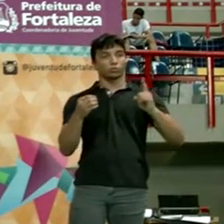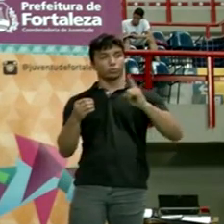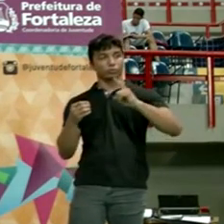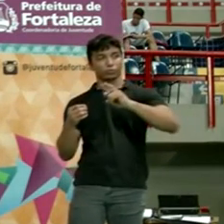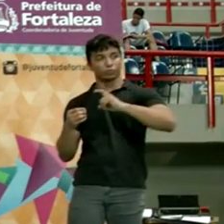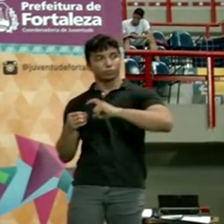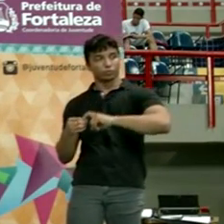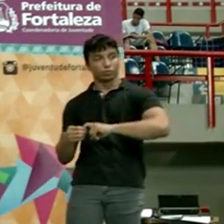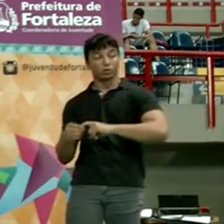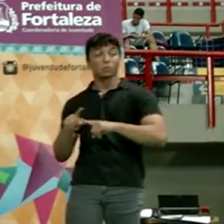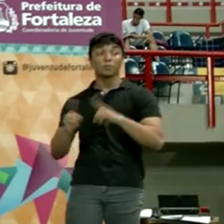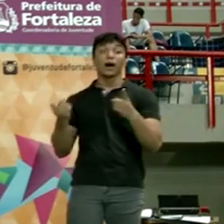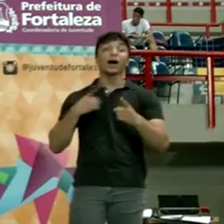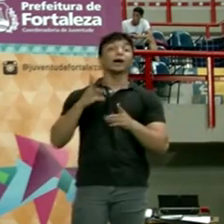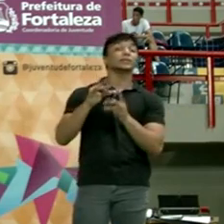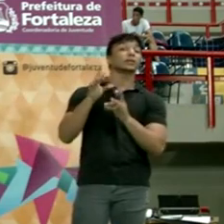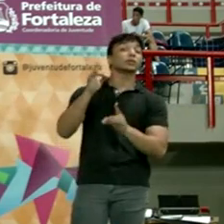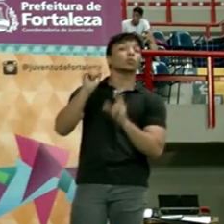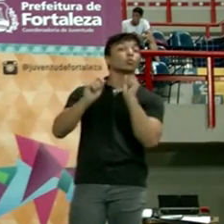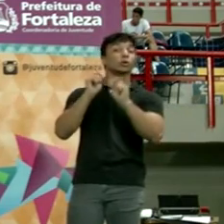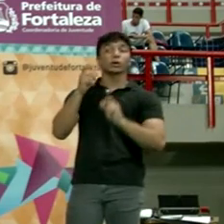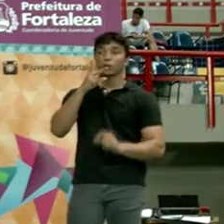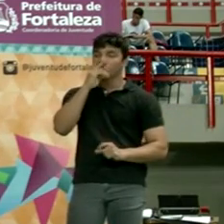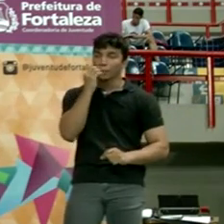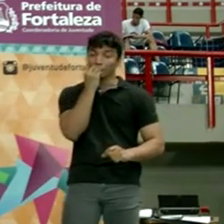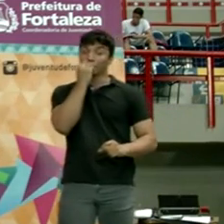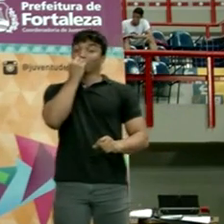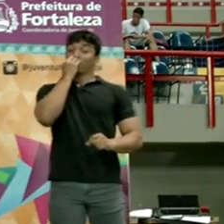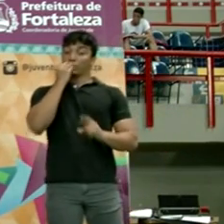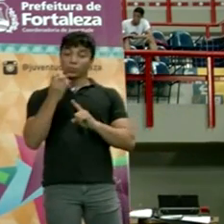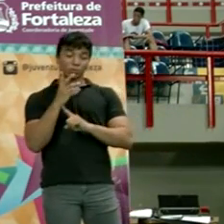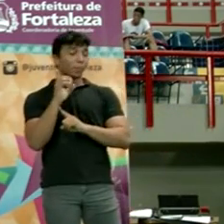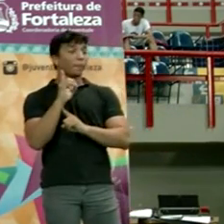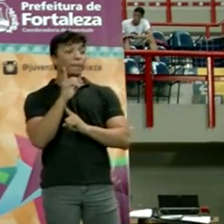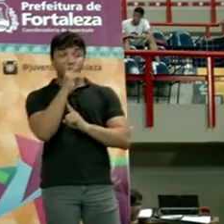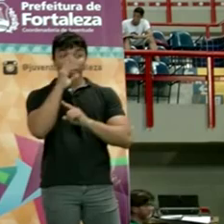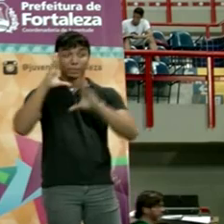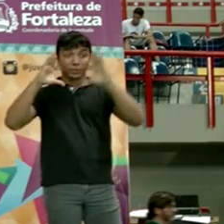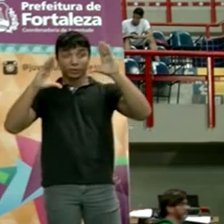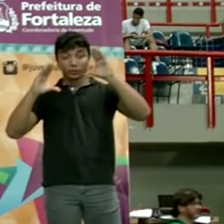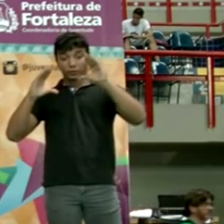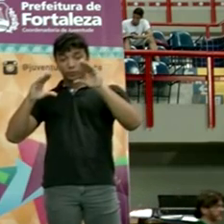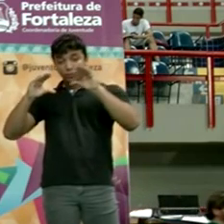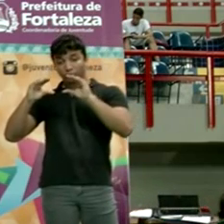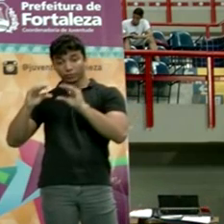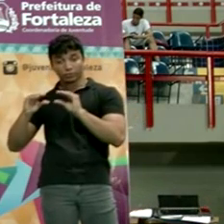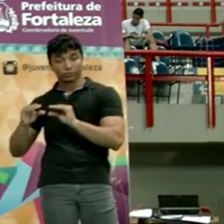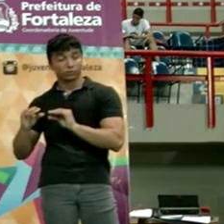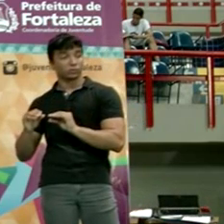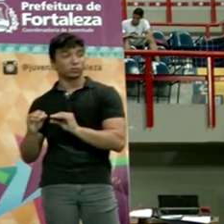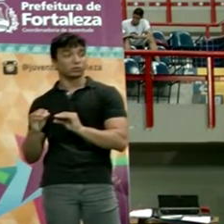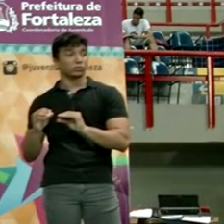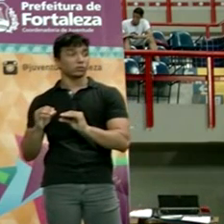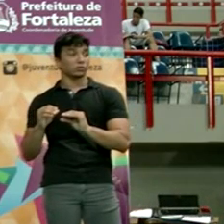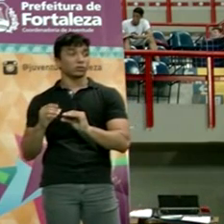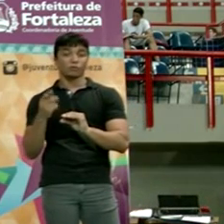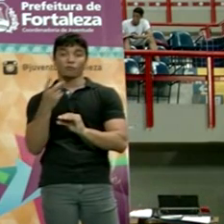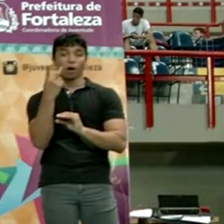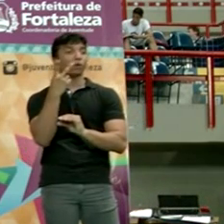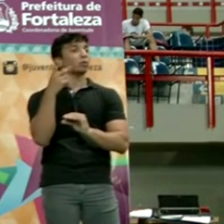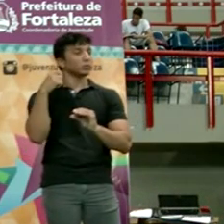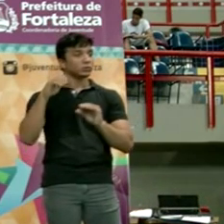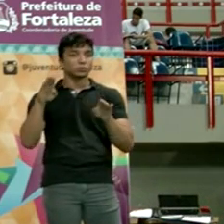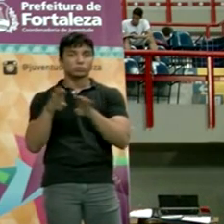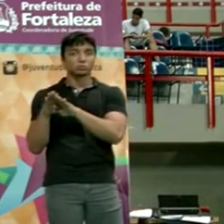cair. Só que tem um detalhe, também não é muito bom que o dólar se desvalorize